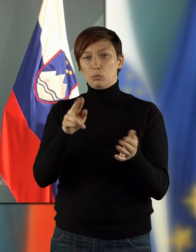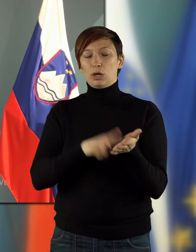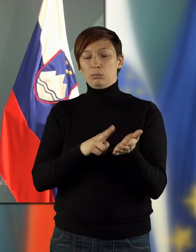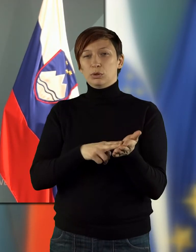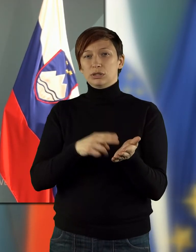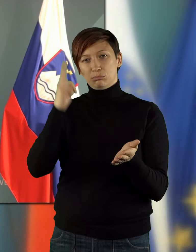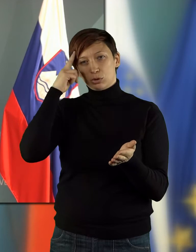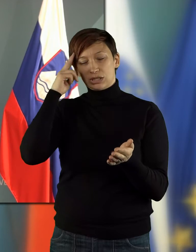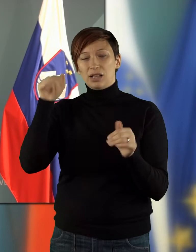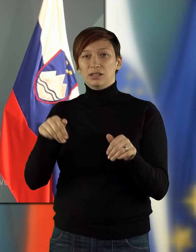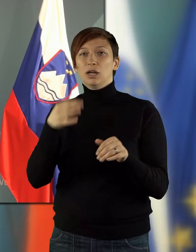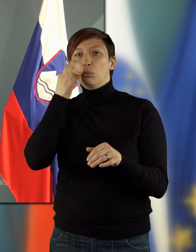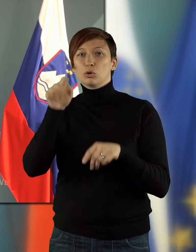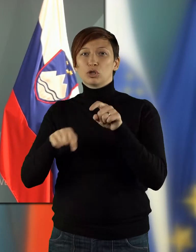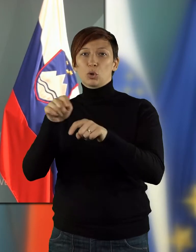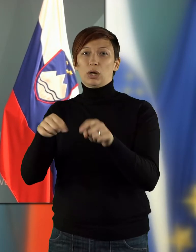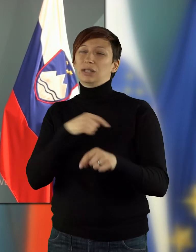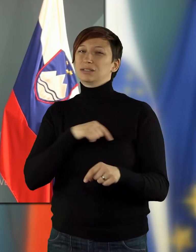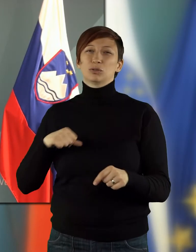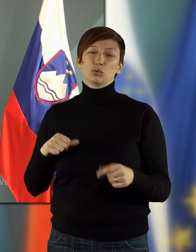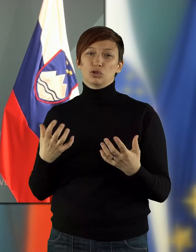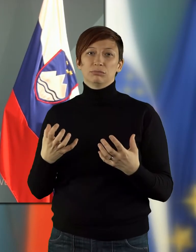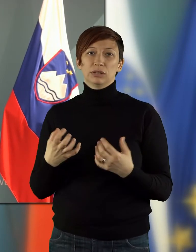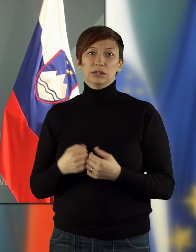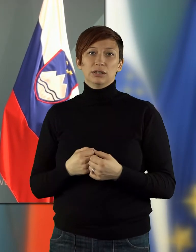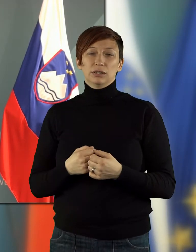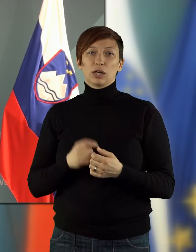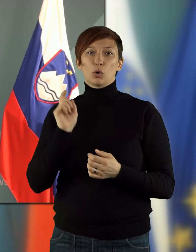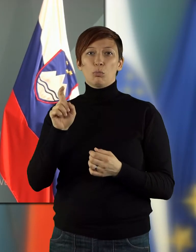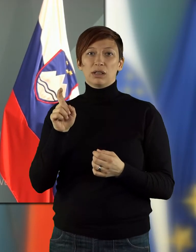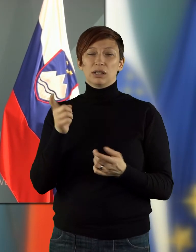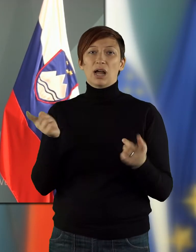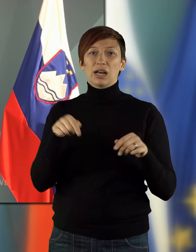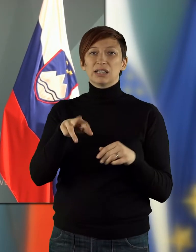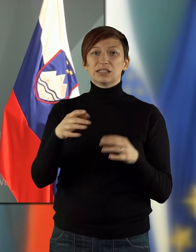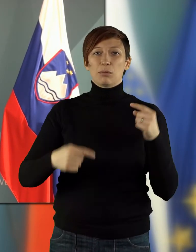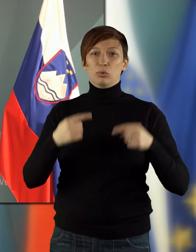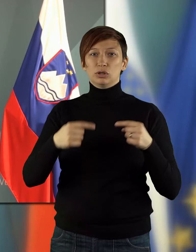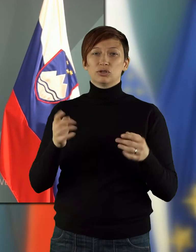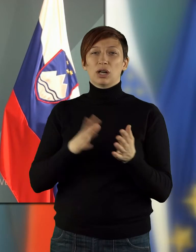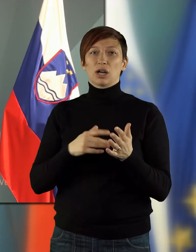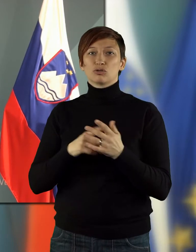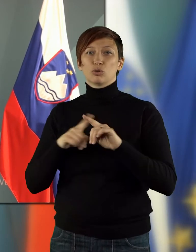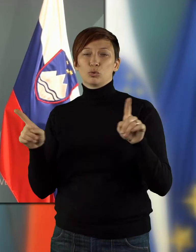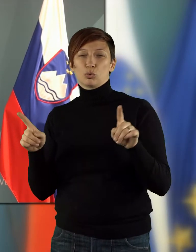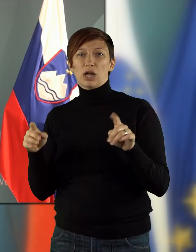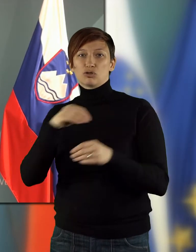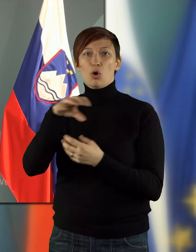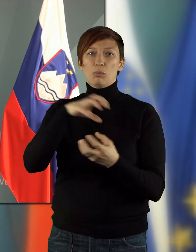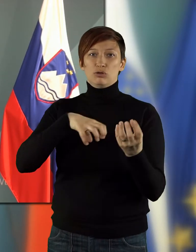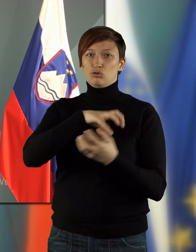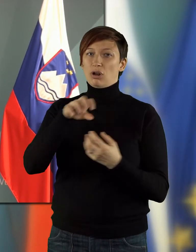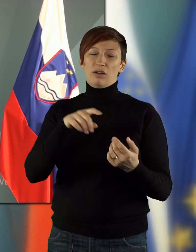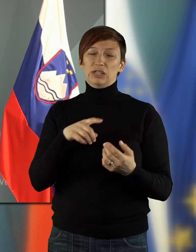bi se morali poznati koraki na bolje. Ne bi želela zdaj komentirati, ali gre za politično ali